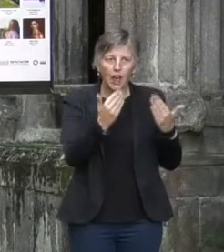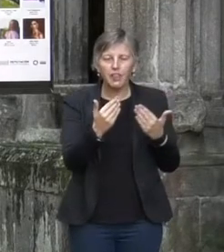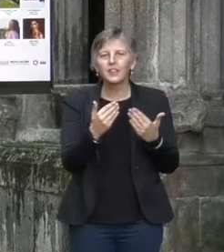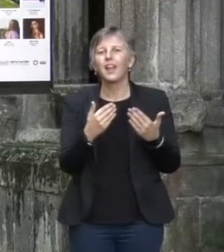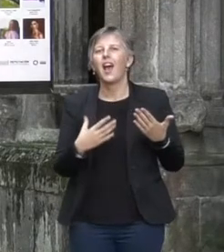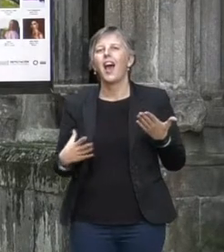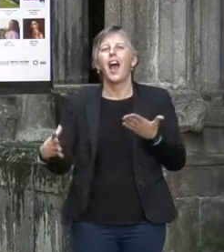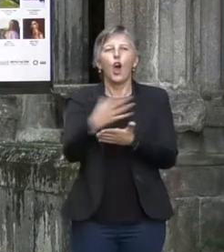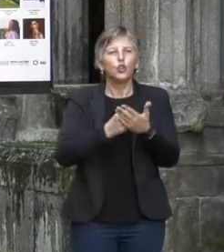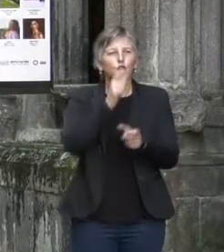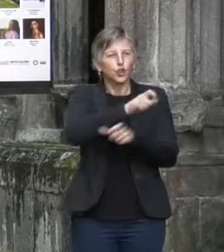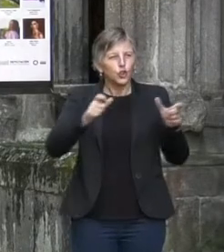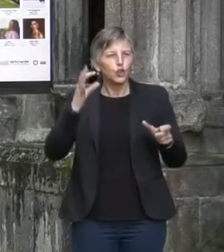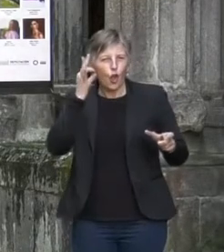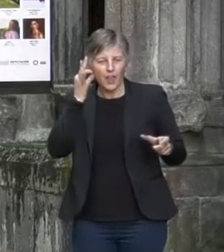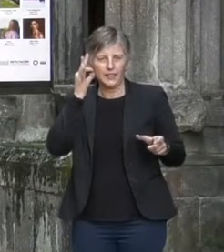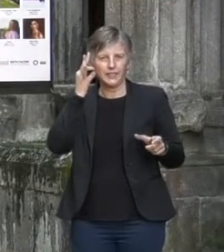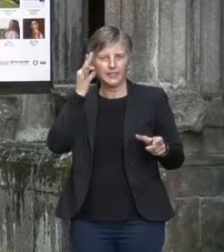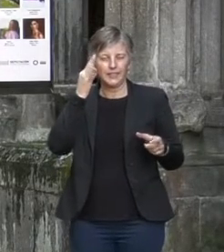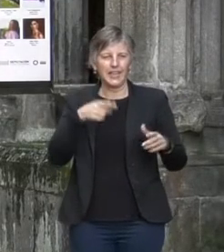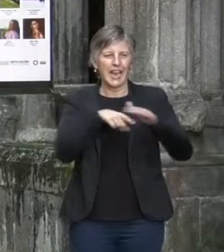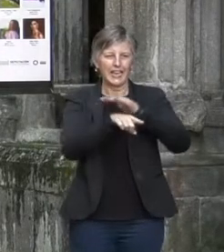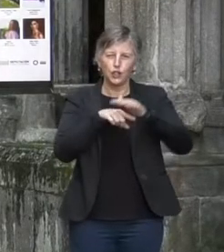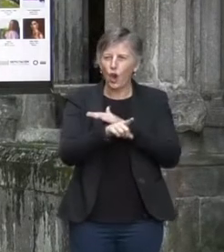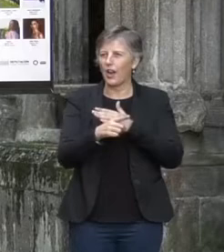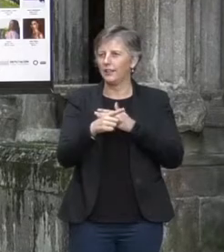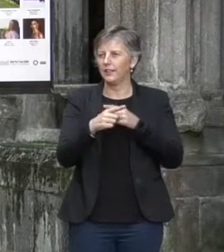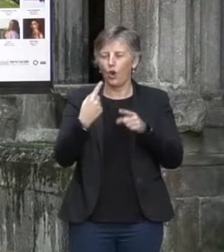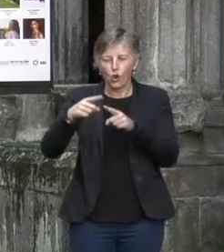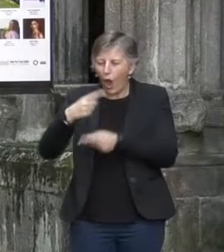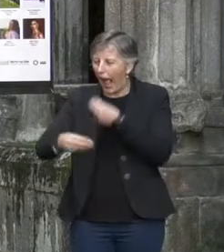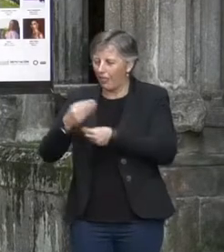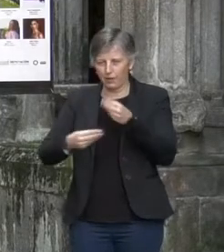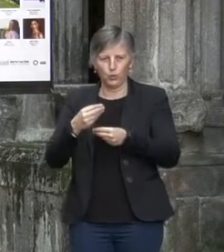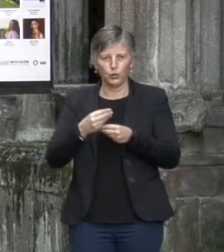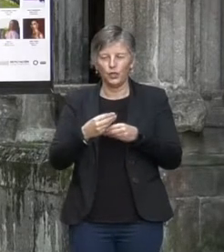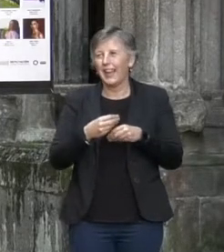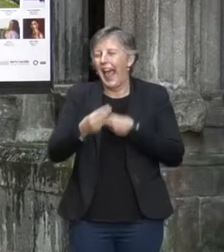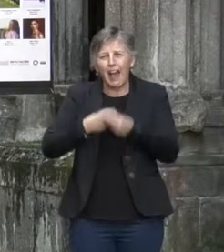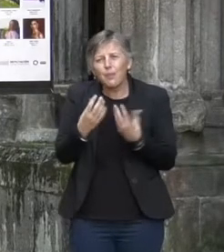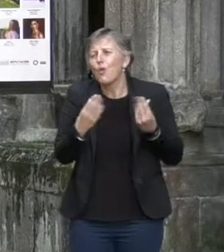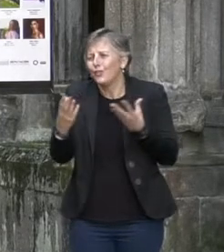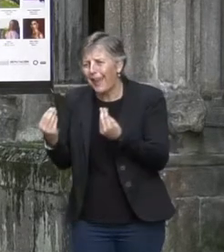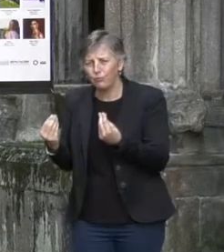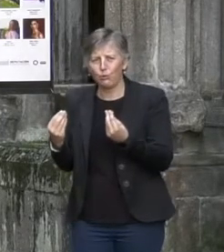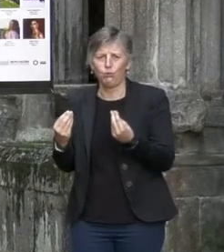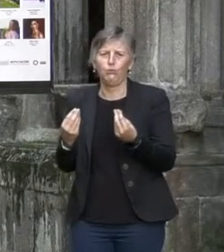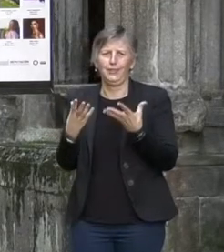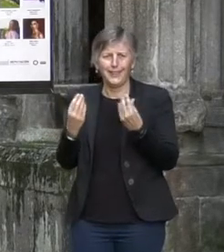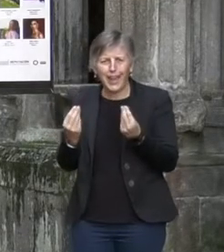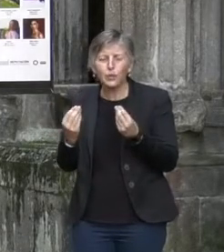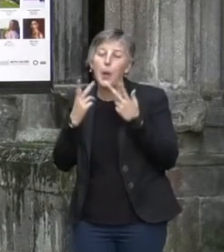cada unha das mulleres que xestionan todo o que facemos, que tanto e que ten permitido